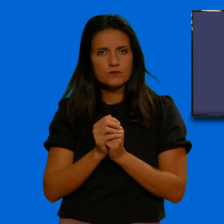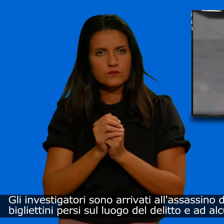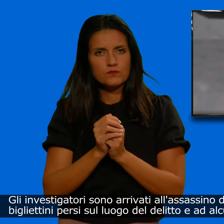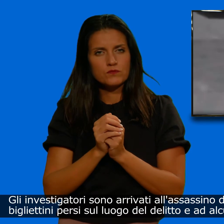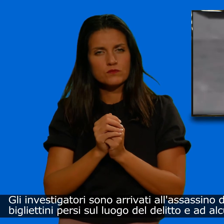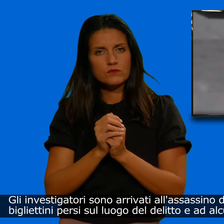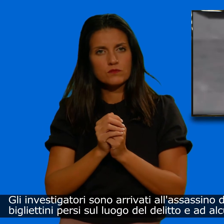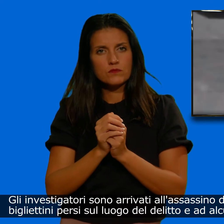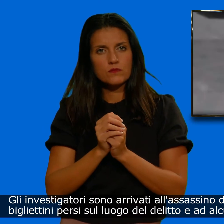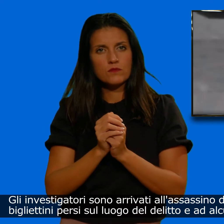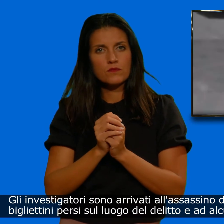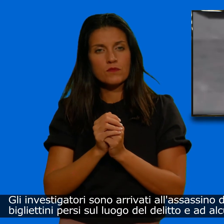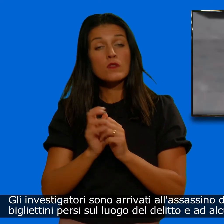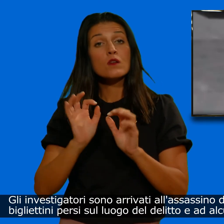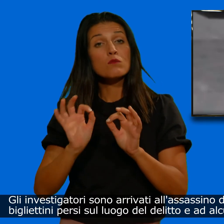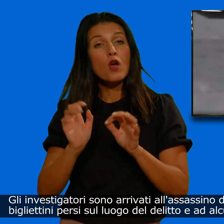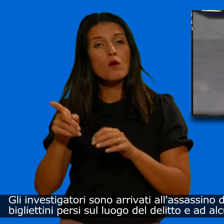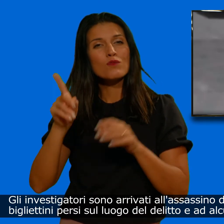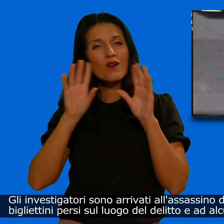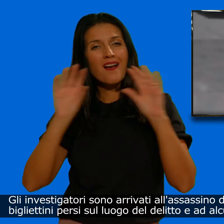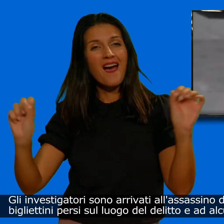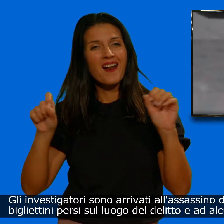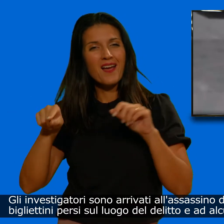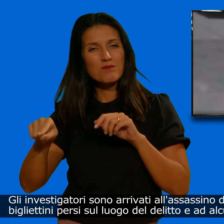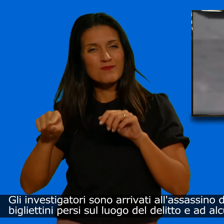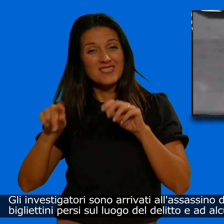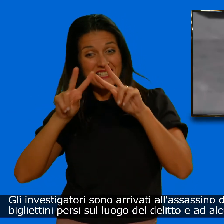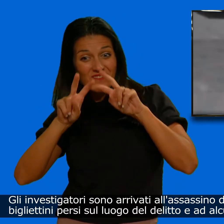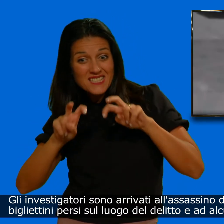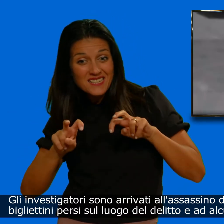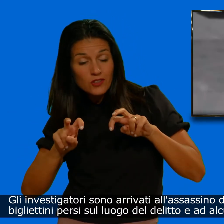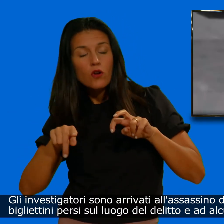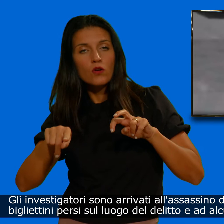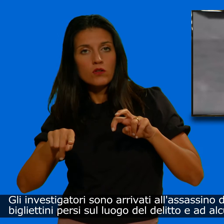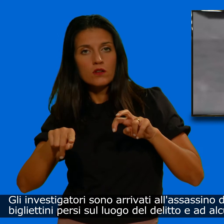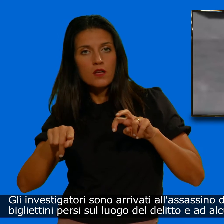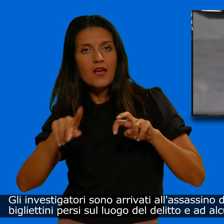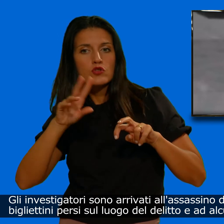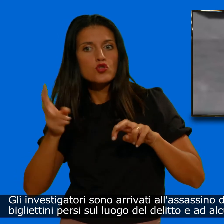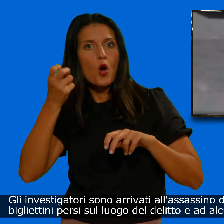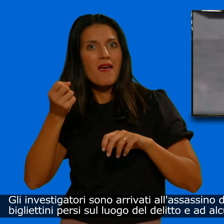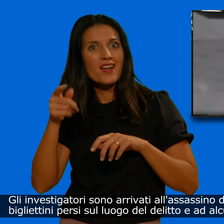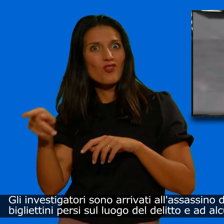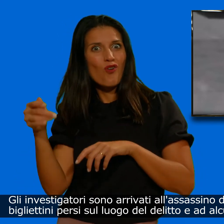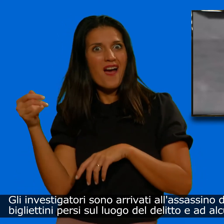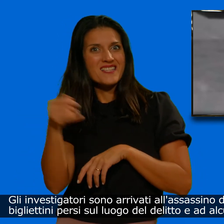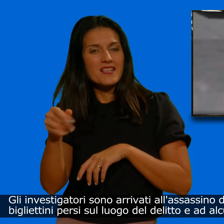gli investigatori sono arrivati all'assassino della coppia grazie ai bigliettini persi sul luogo del delitto